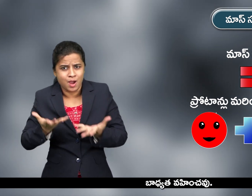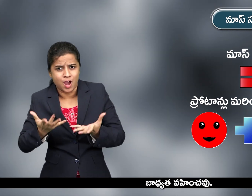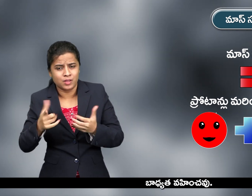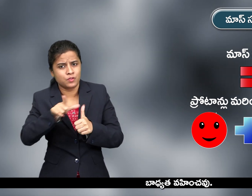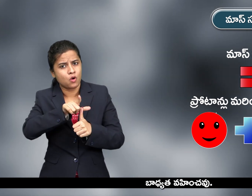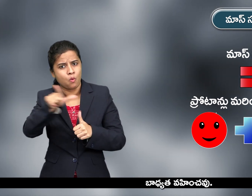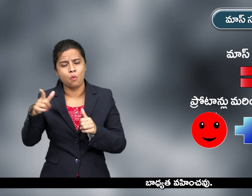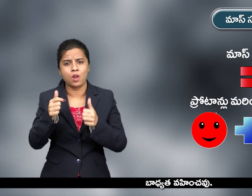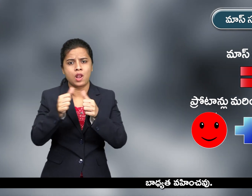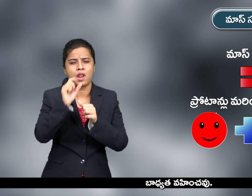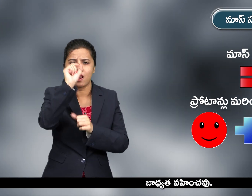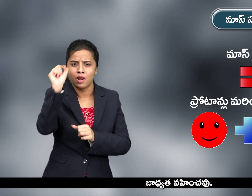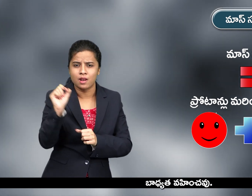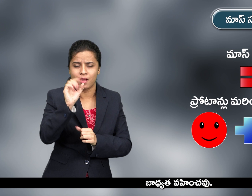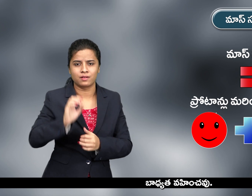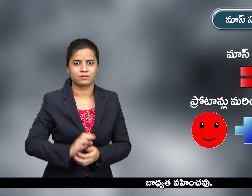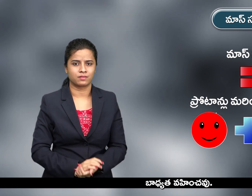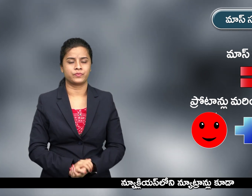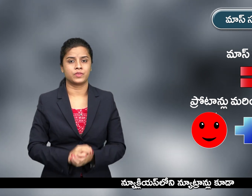వహించవు.